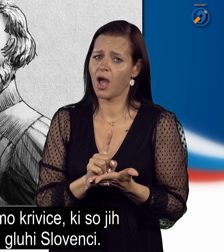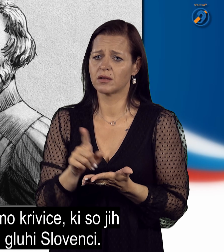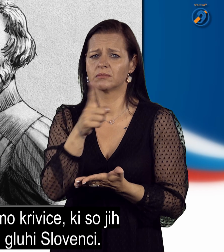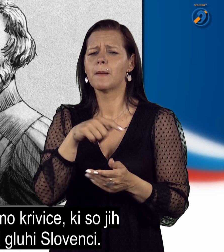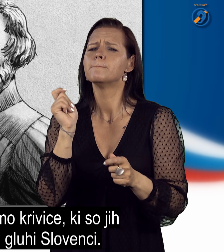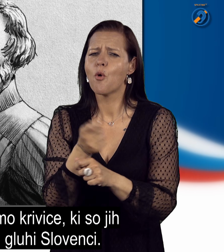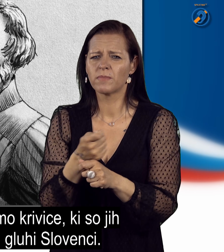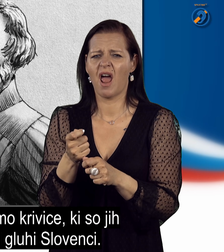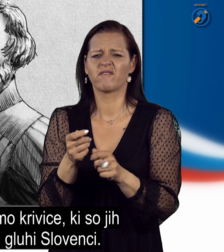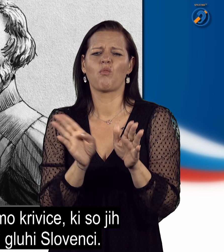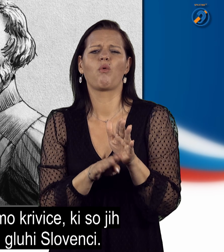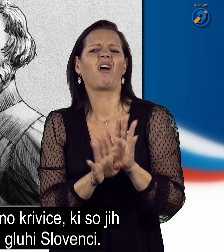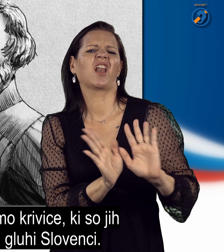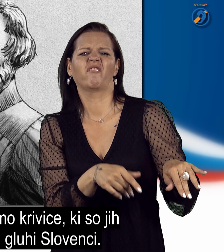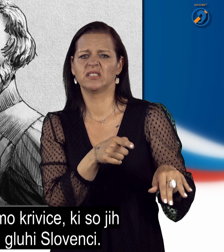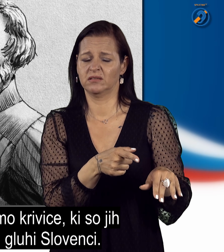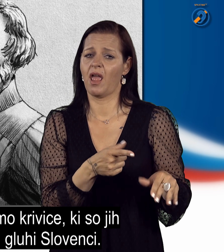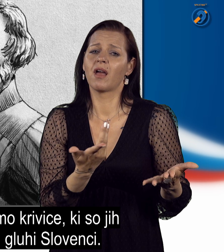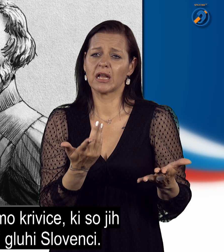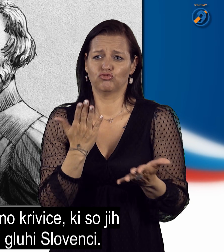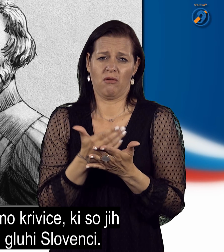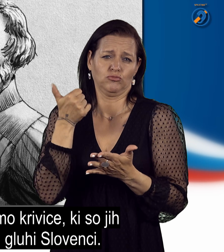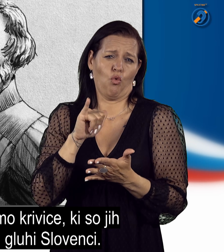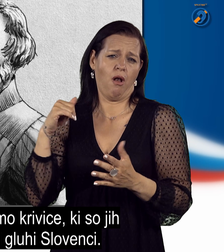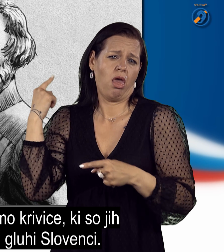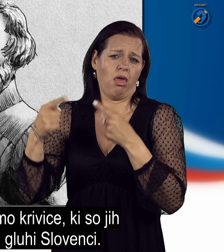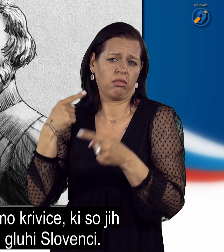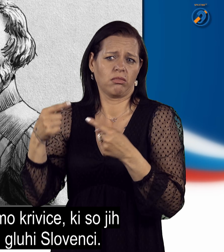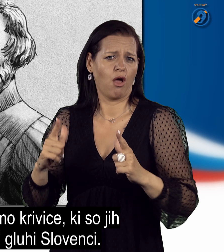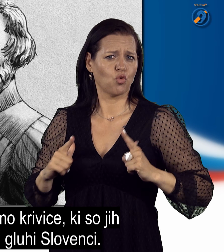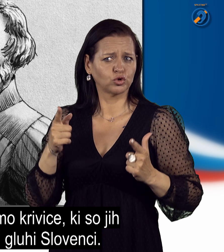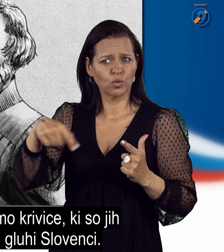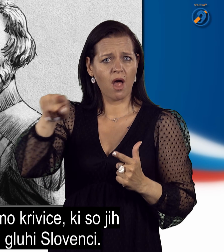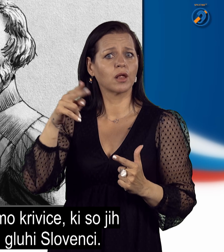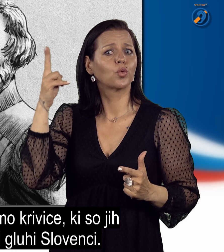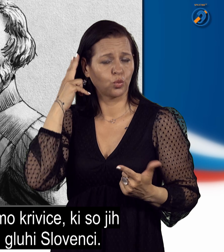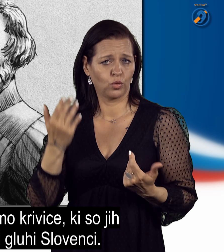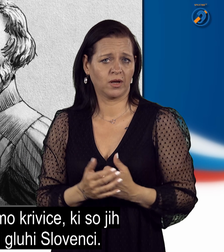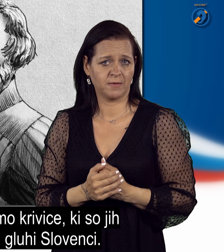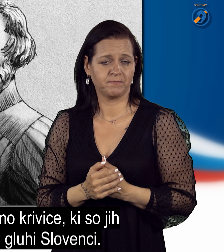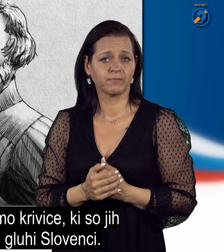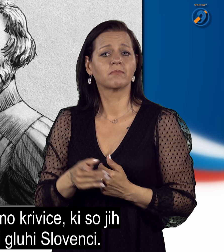Čas je, da popravimo krivice, ki so jih stoletja doživljali gluhi Slovenci.